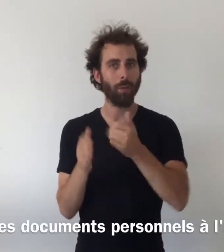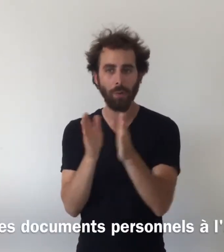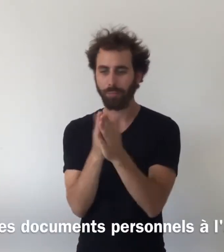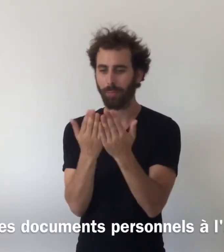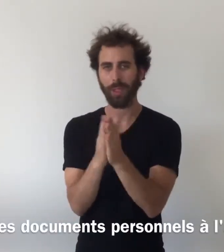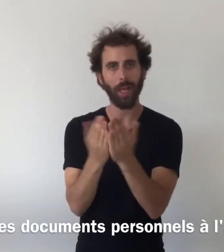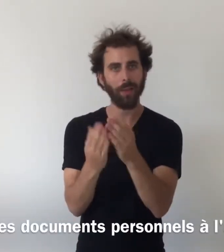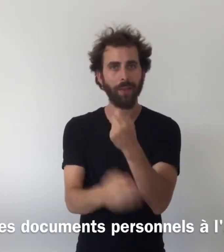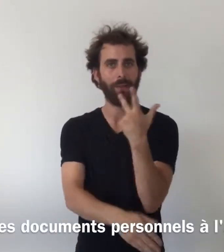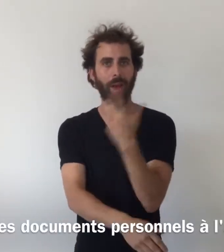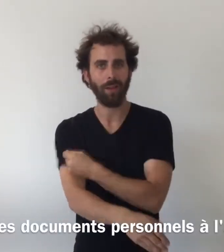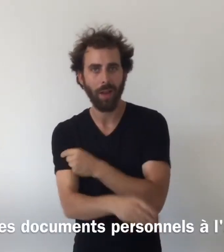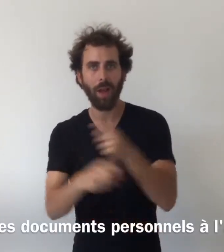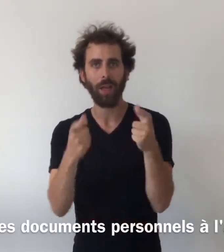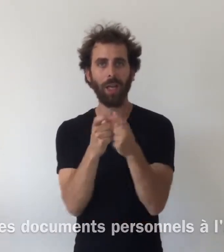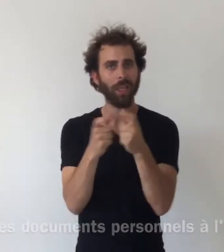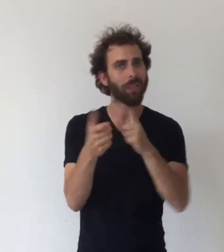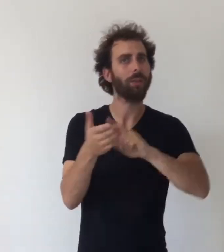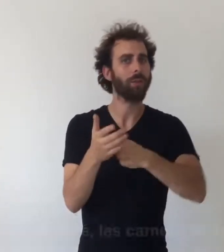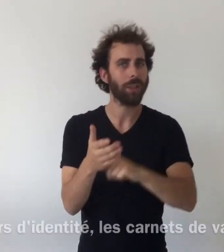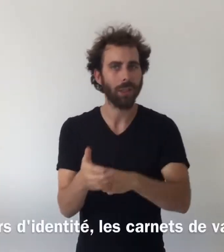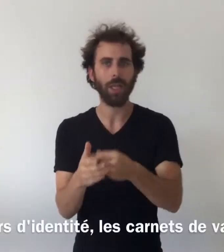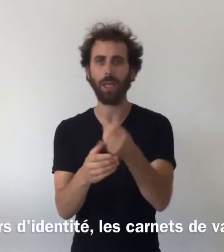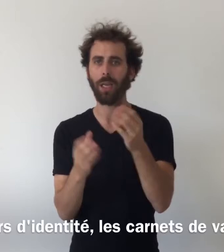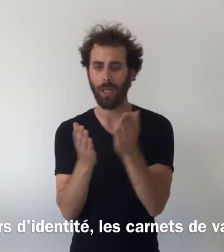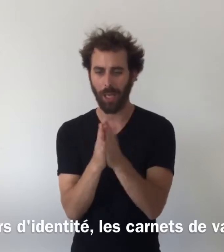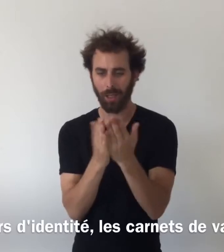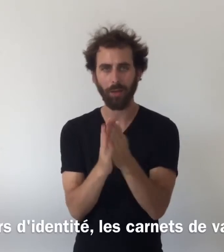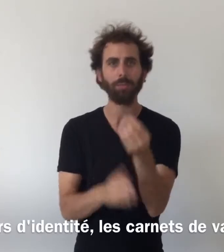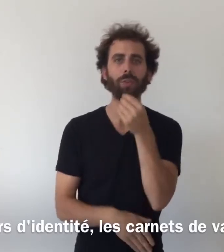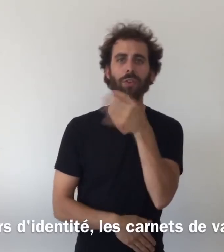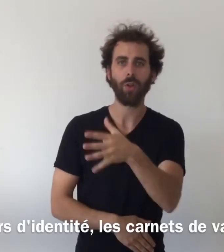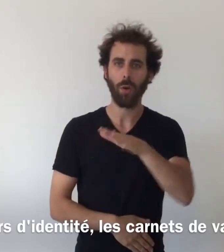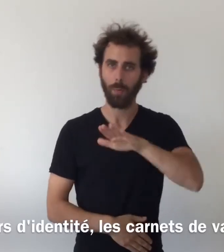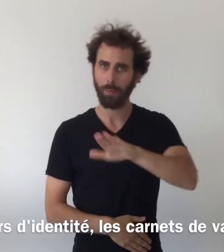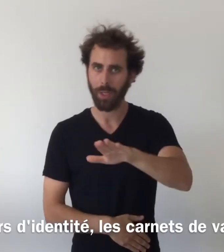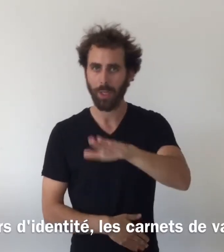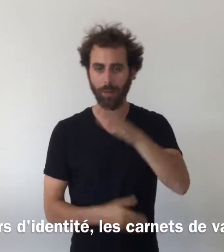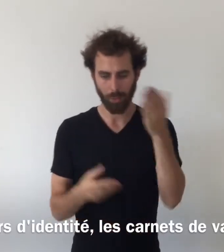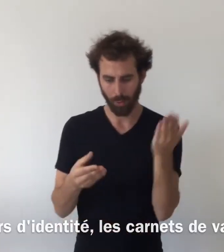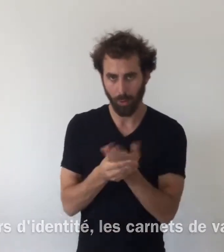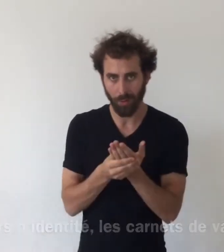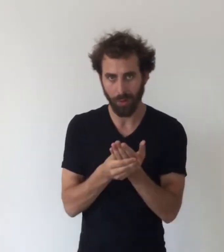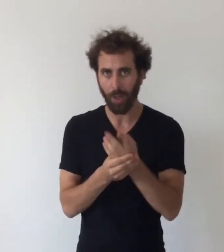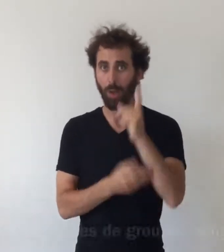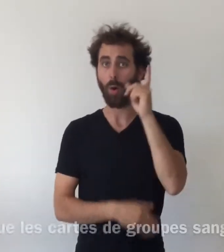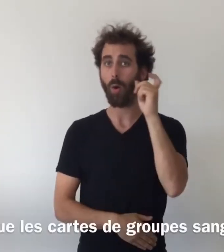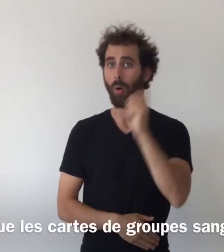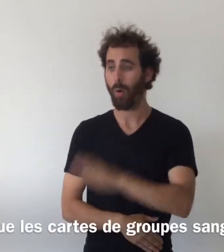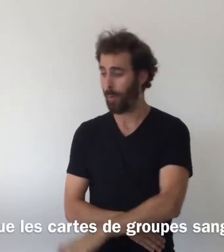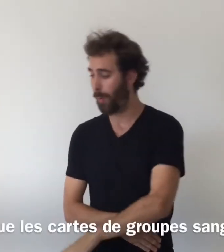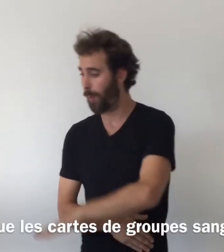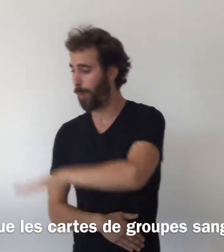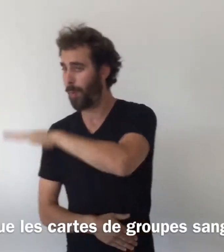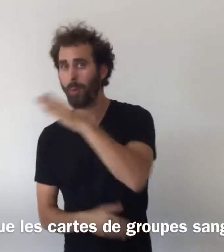Mettre les documents personnels à l'abri, les papiers d'identité, les carnets de vaccination, ainsi que les cartes de groupe